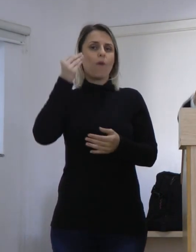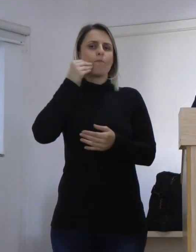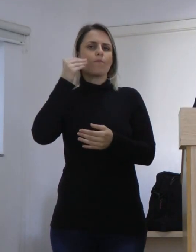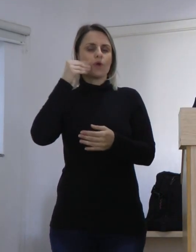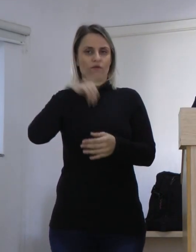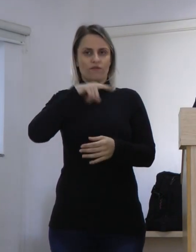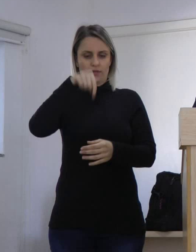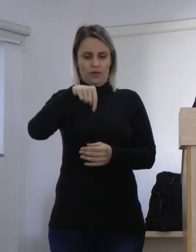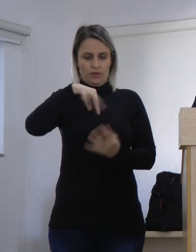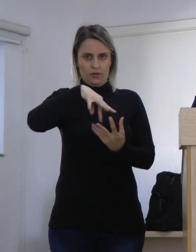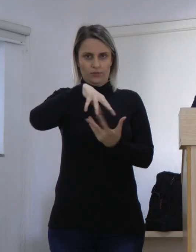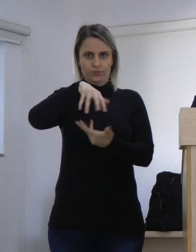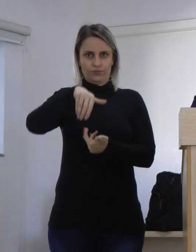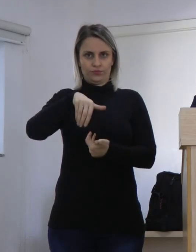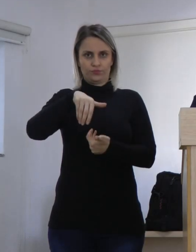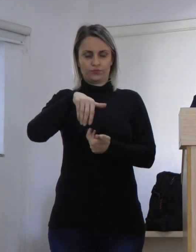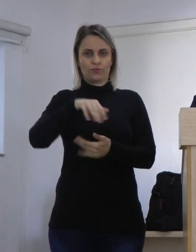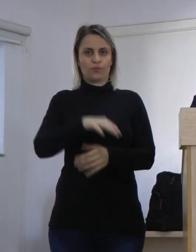Terra.